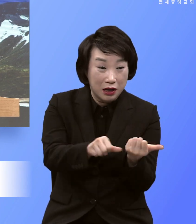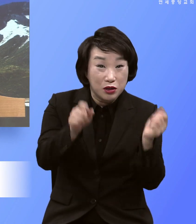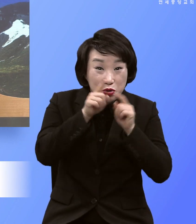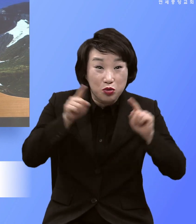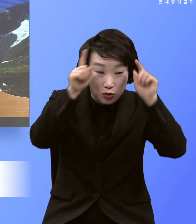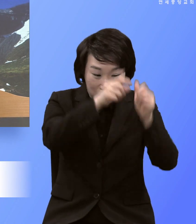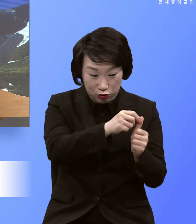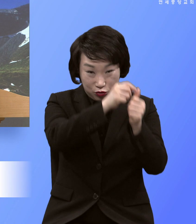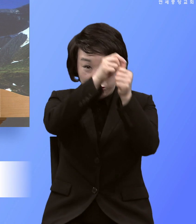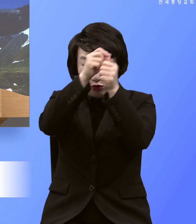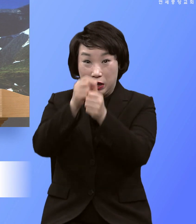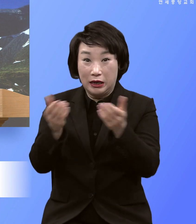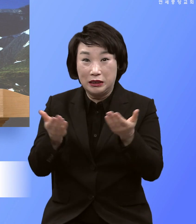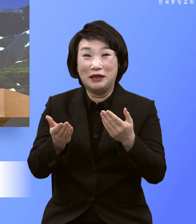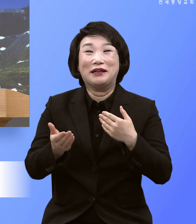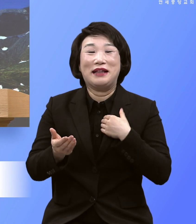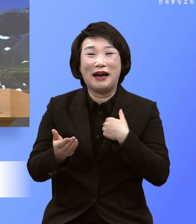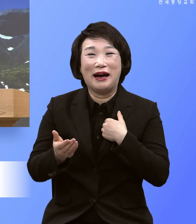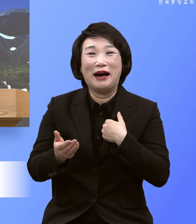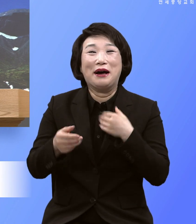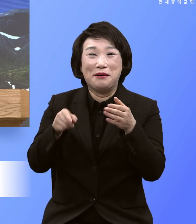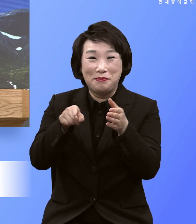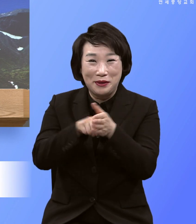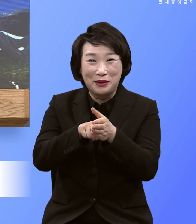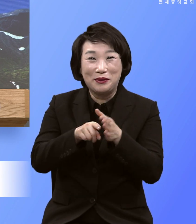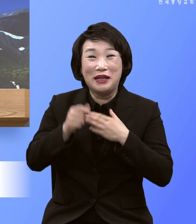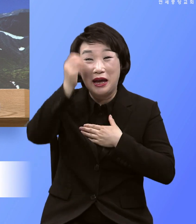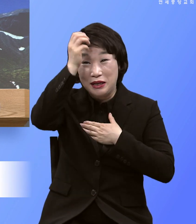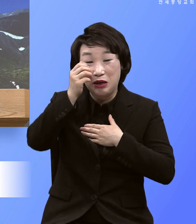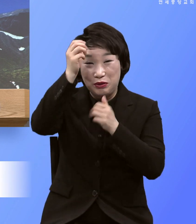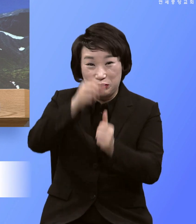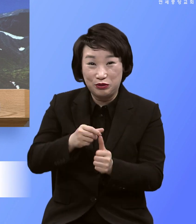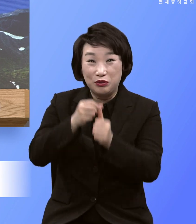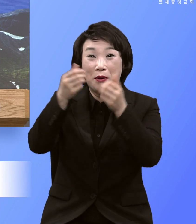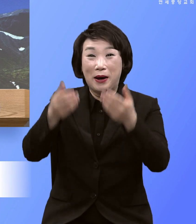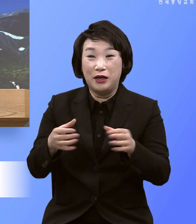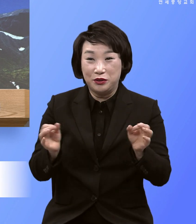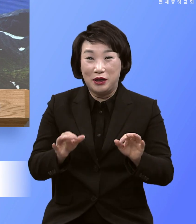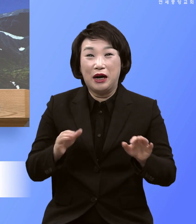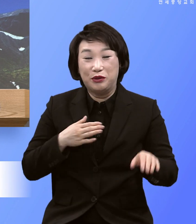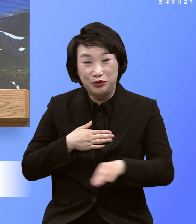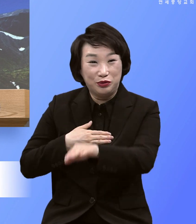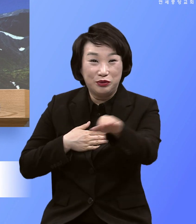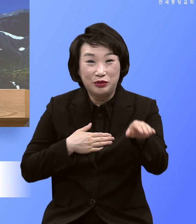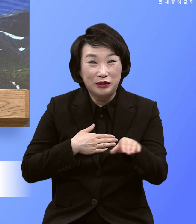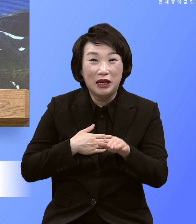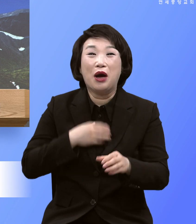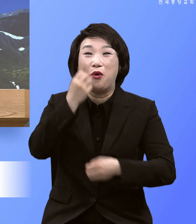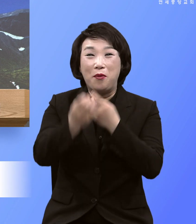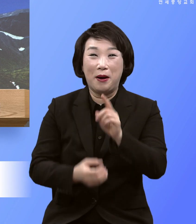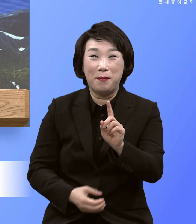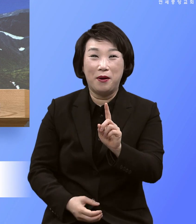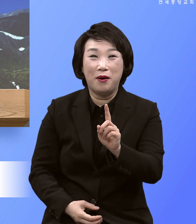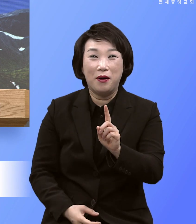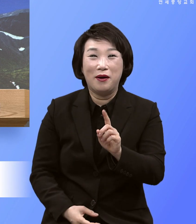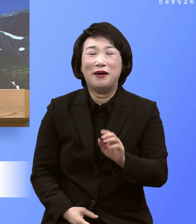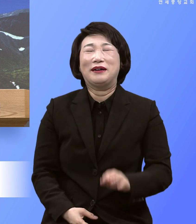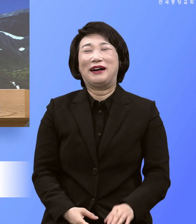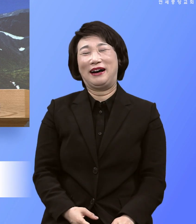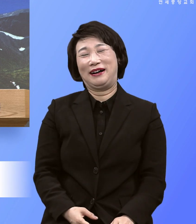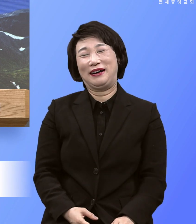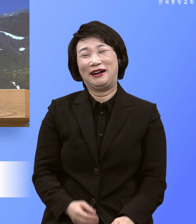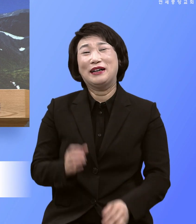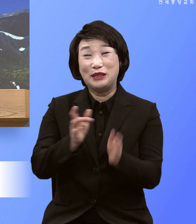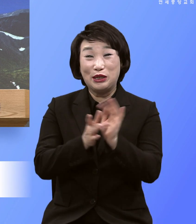지옥에서 구원하신 사실을 믿어서 내 영혼이 사는 순간 우리의 고백이 뭐냐? 자,